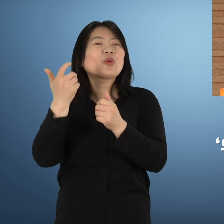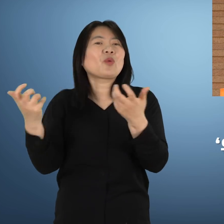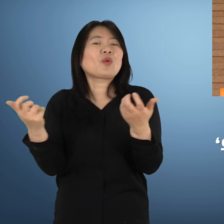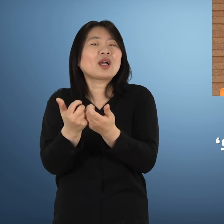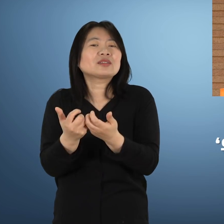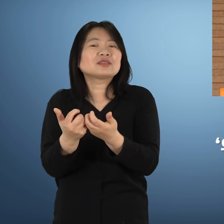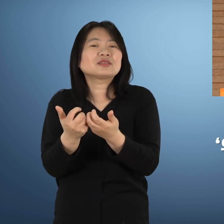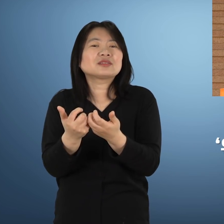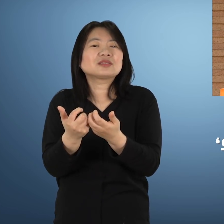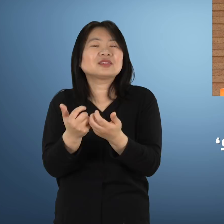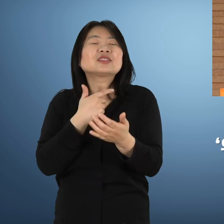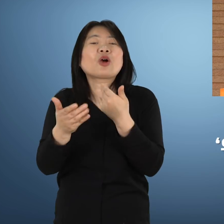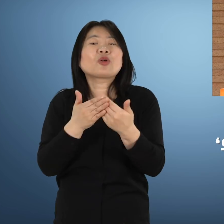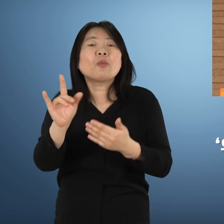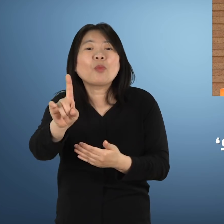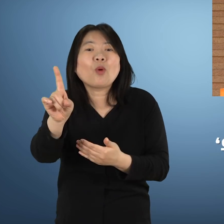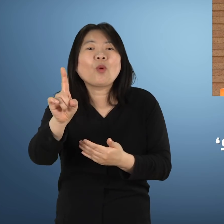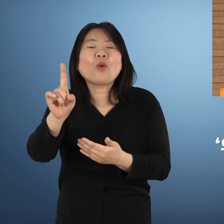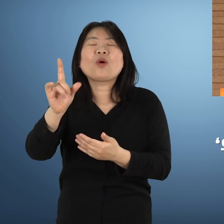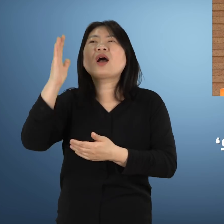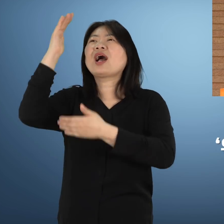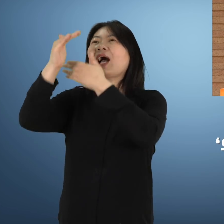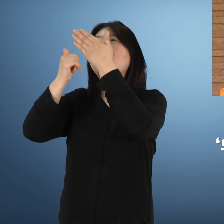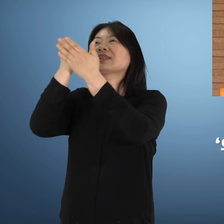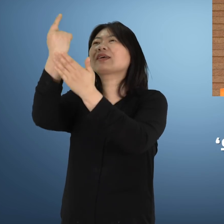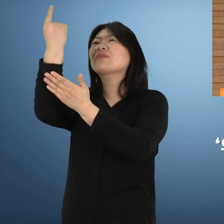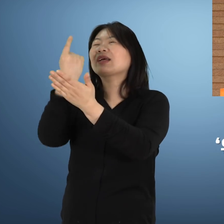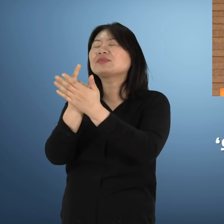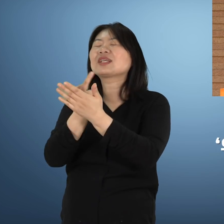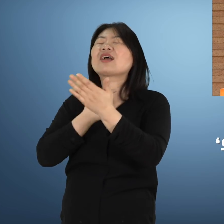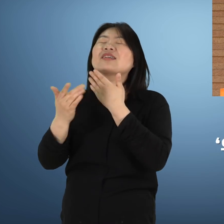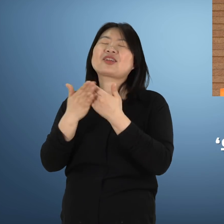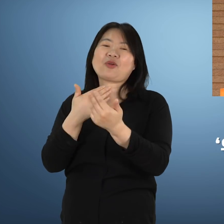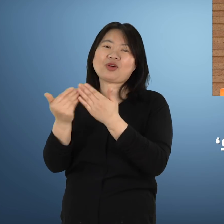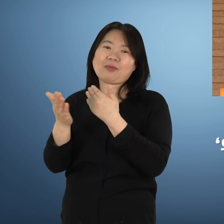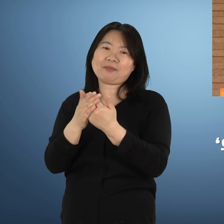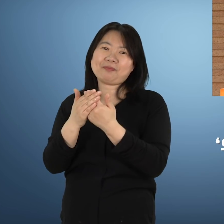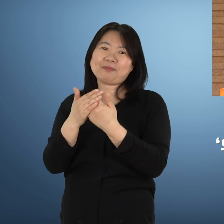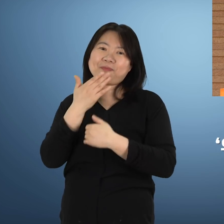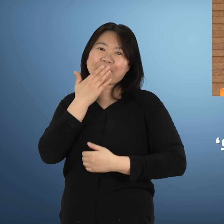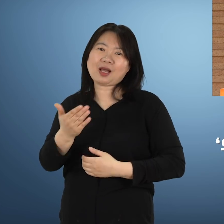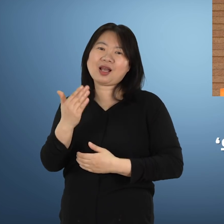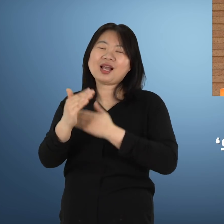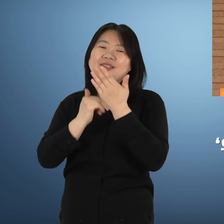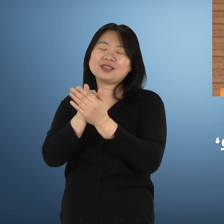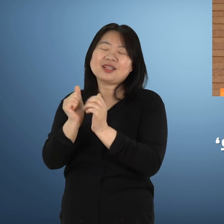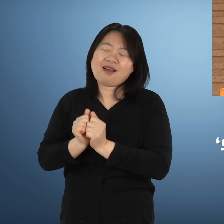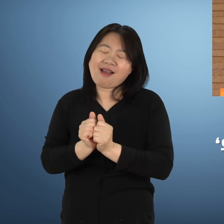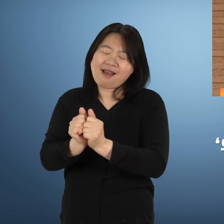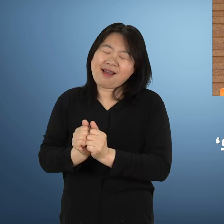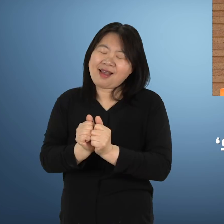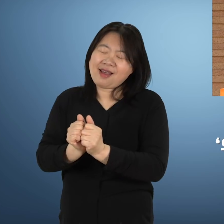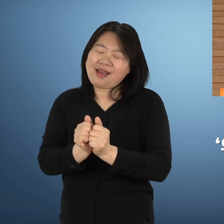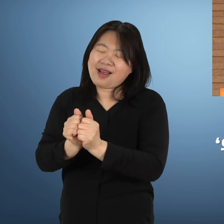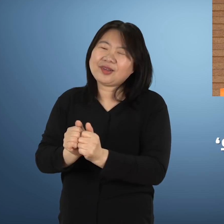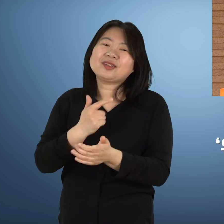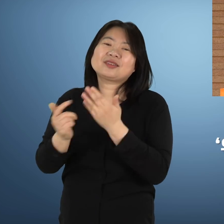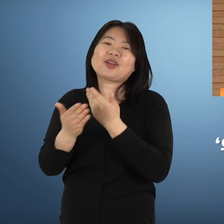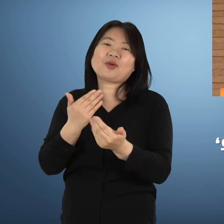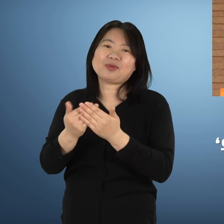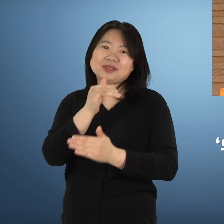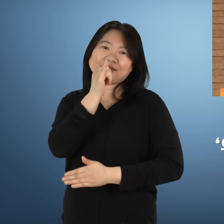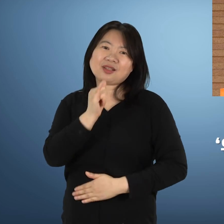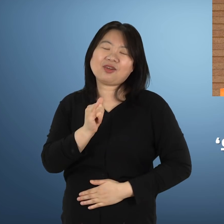누구의 임재를 경험하게 되었다는 얘기예요. 그 어느 때보다도 이 촉한 애통과